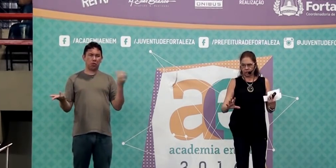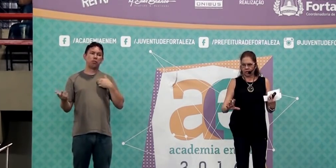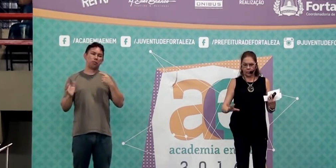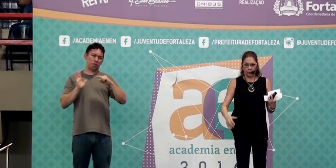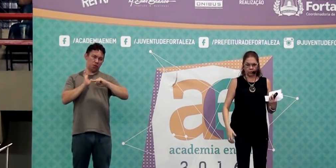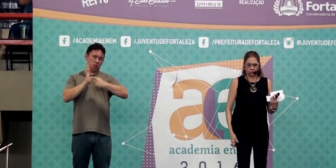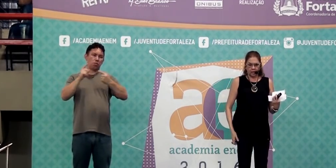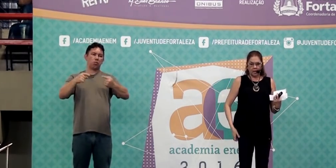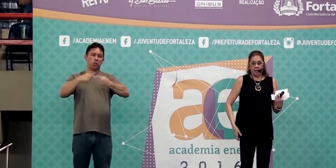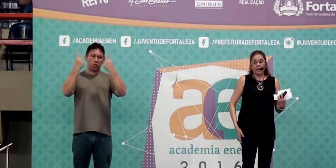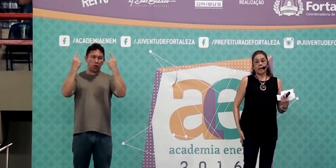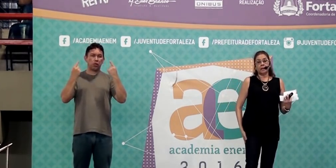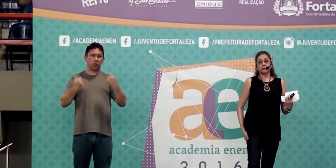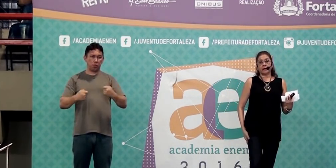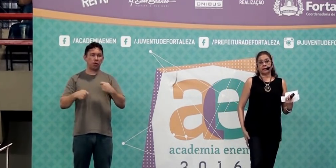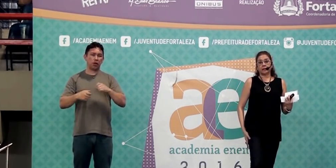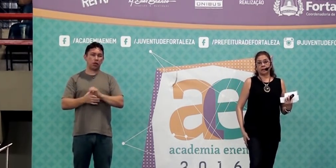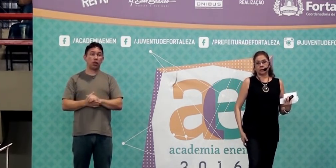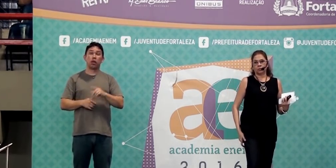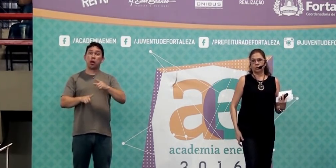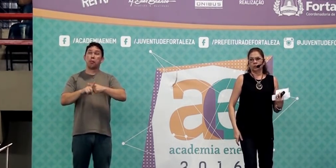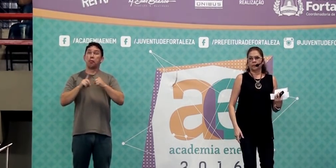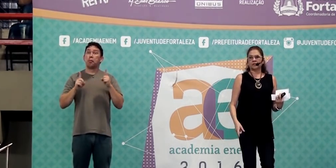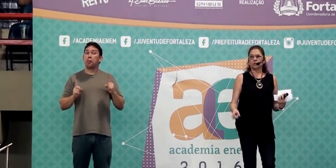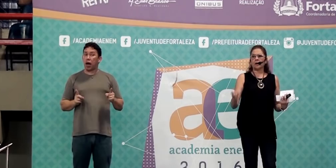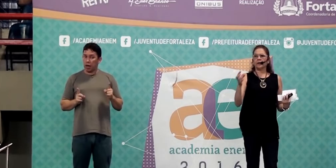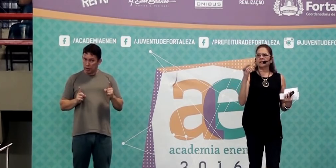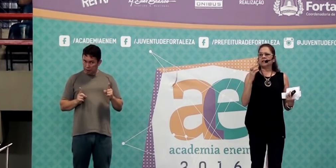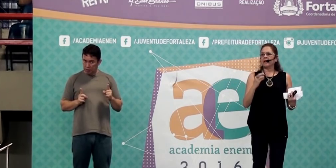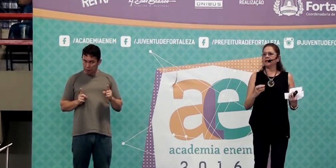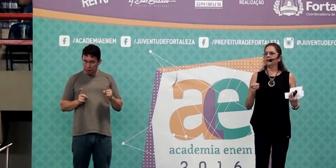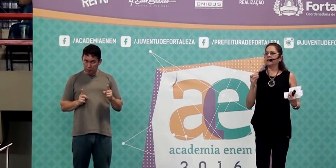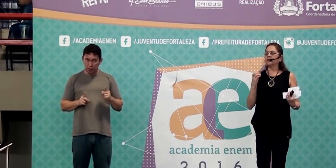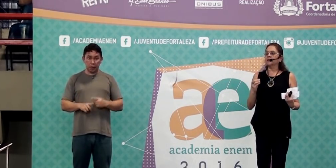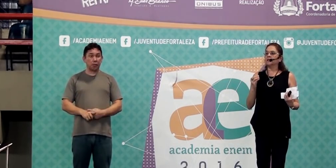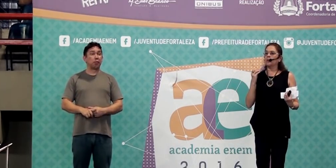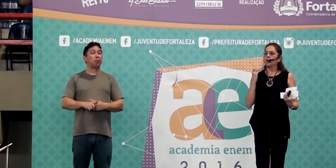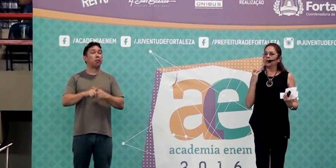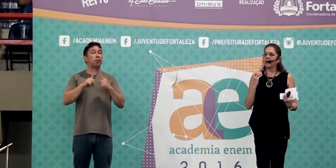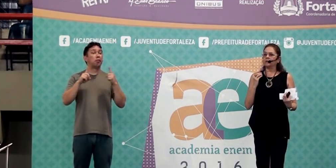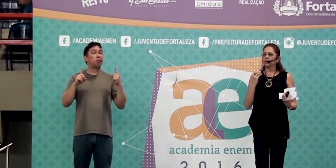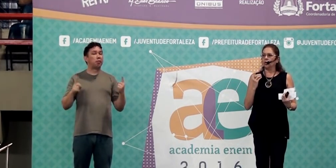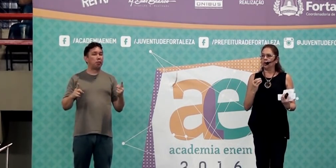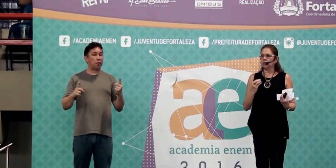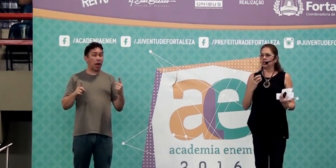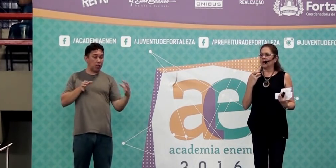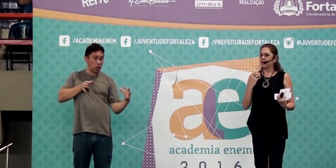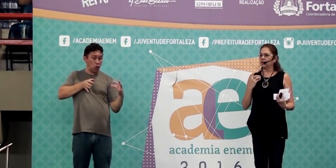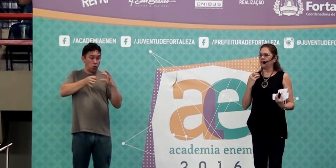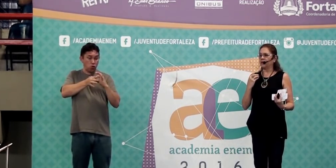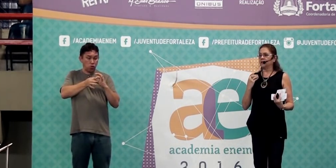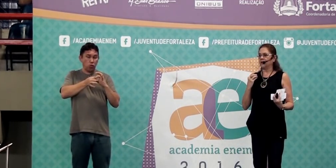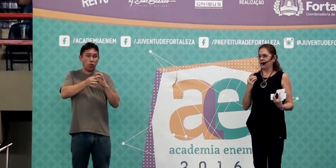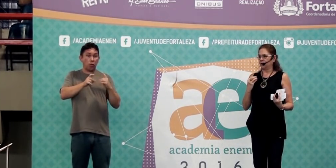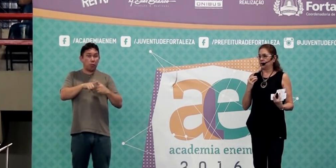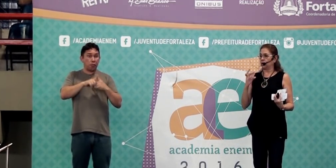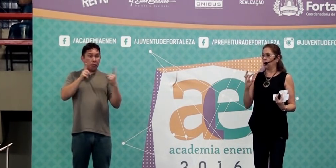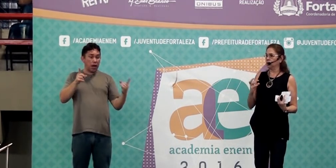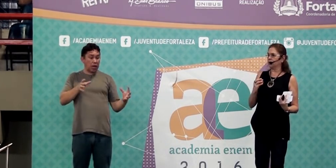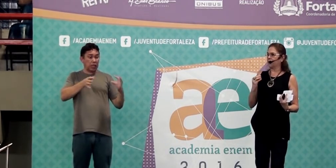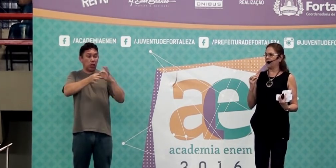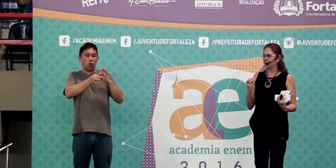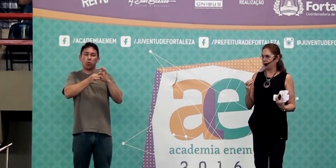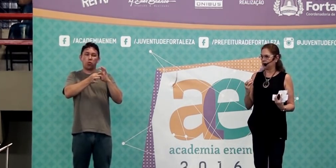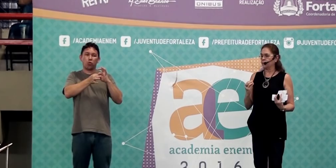vai ter de ter o ponto. Entretanto, pessoal, esse entretanto é um conector de adversidade,